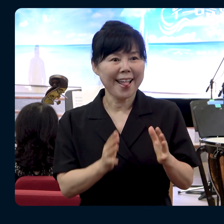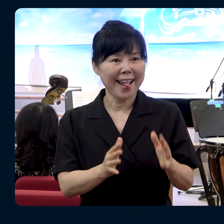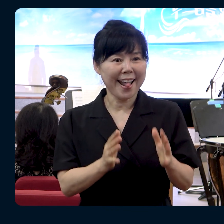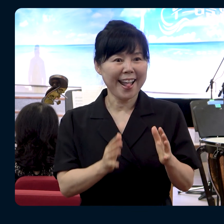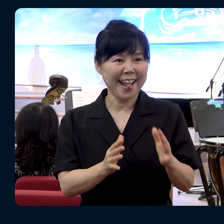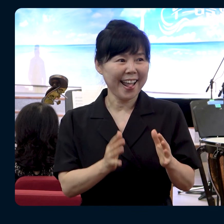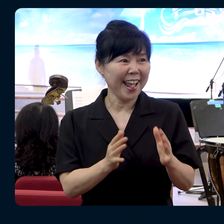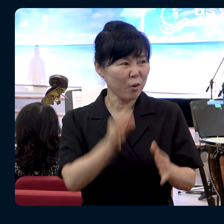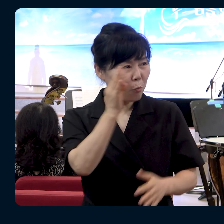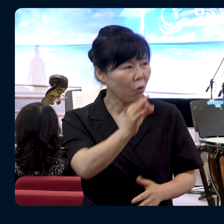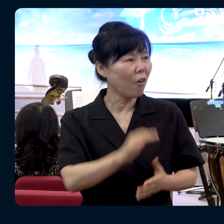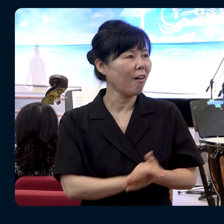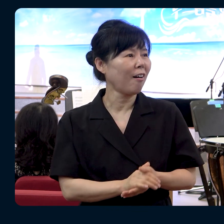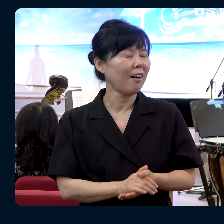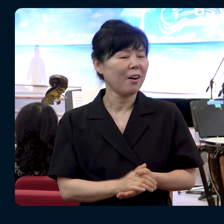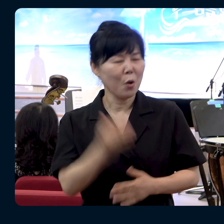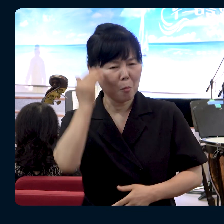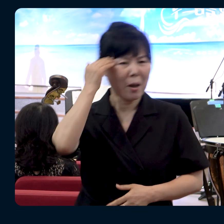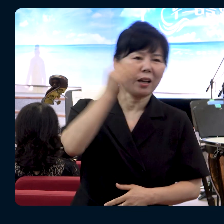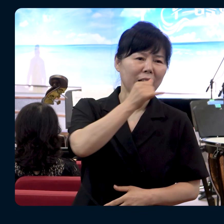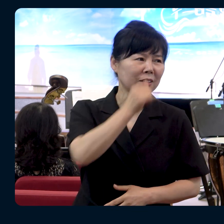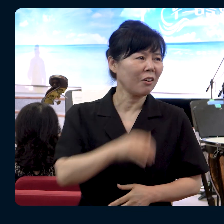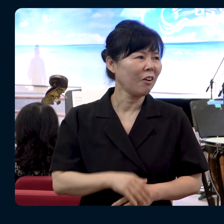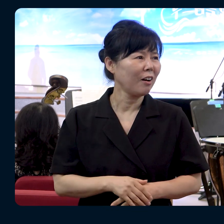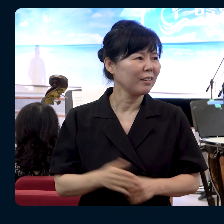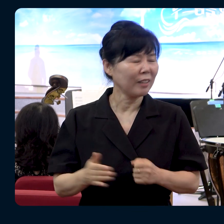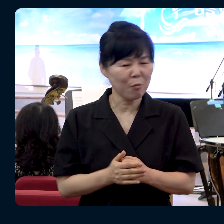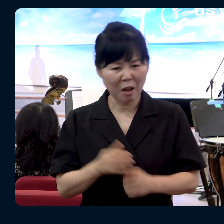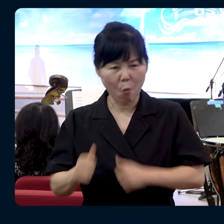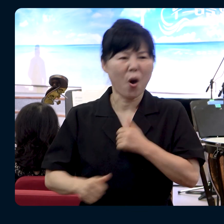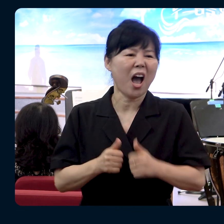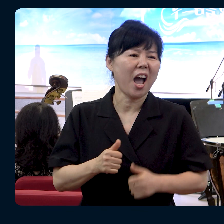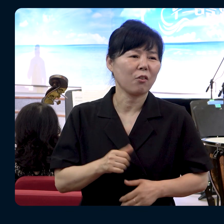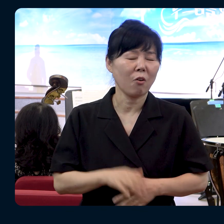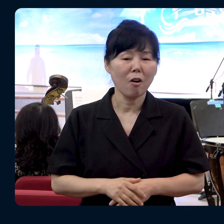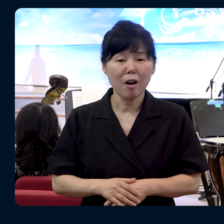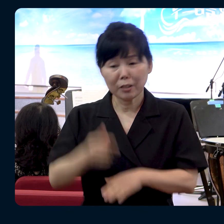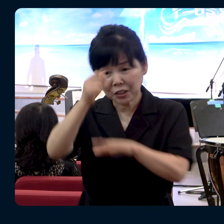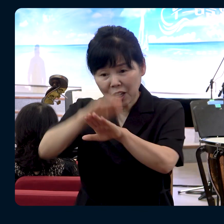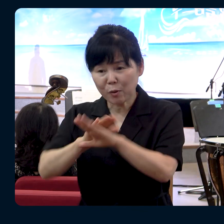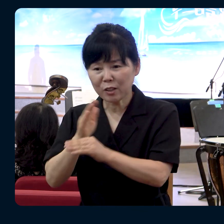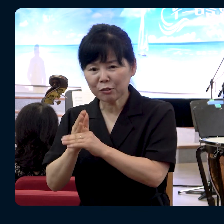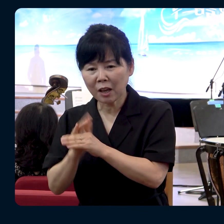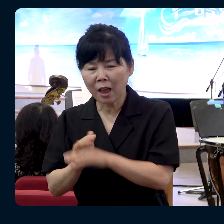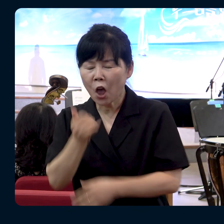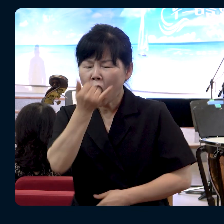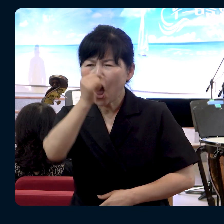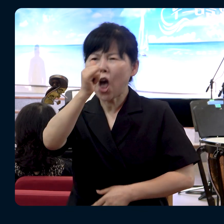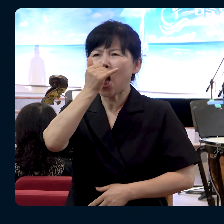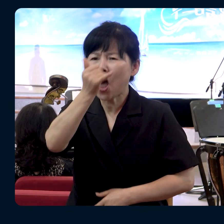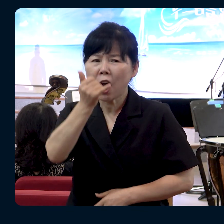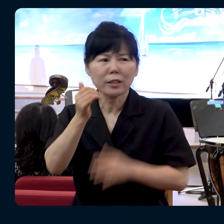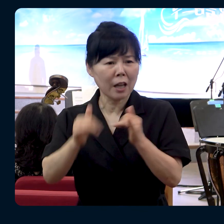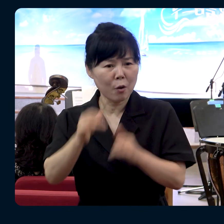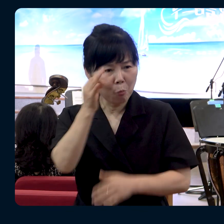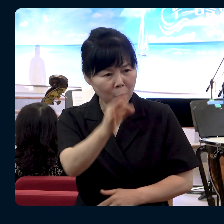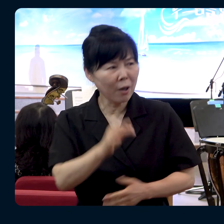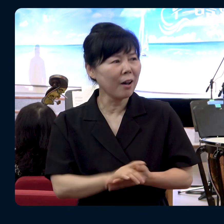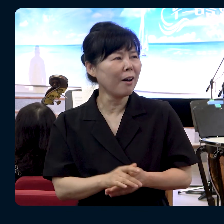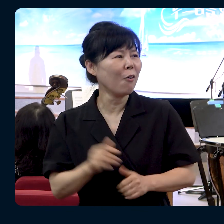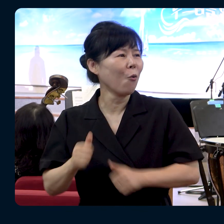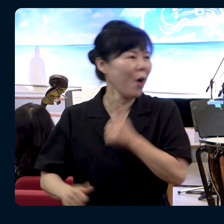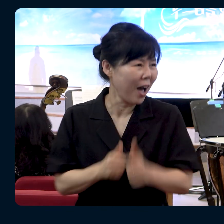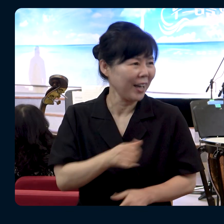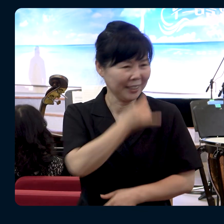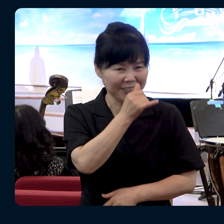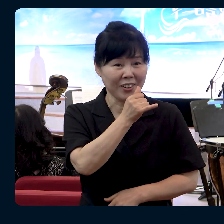올라와요. 예배 중에 옆 사람이 코 골면서 주무시면은 분노가 올라와요. 누가 아이들이 막 뛰어다니면 분노가 올라와요. 그런 분노들이